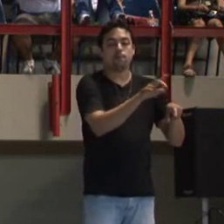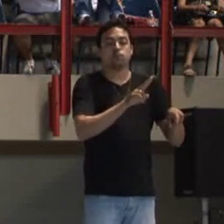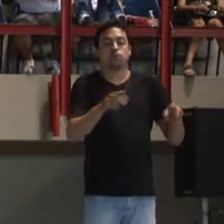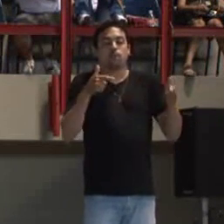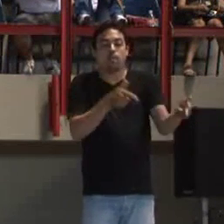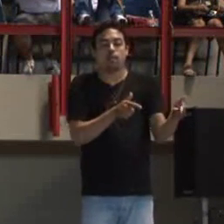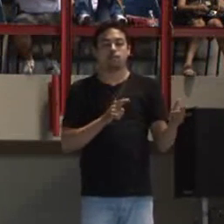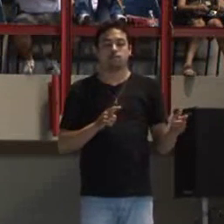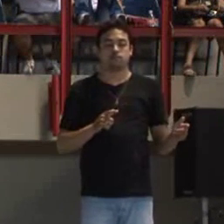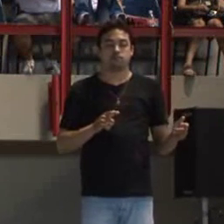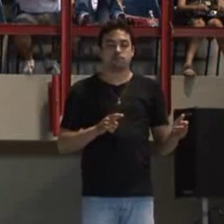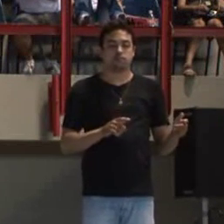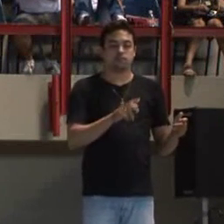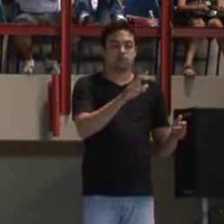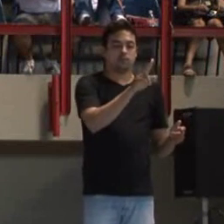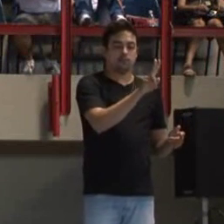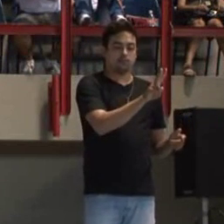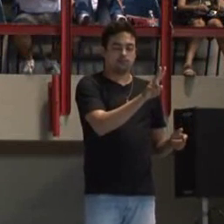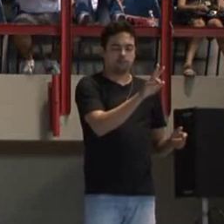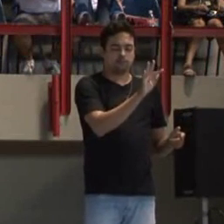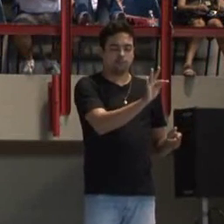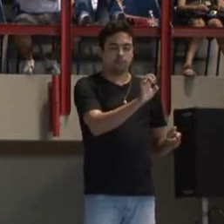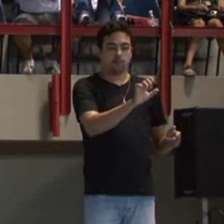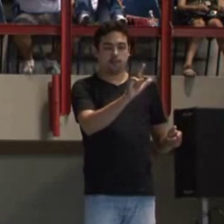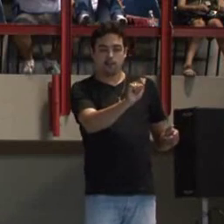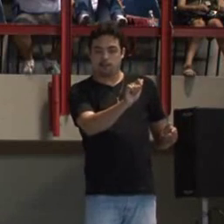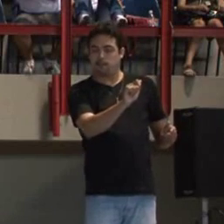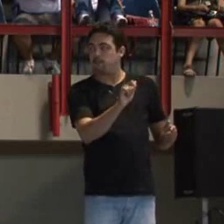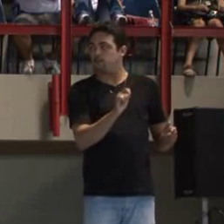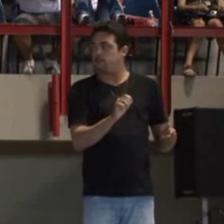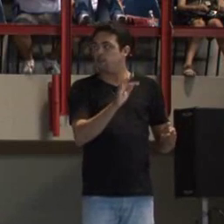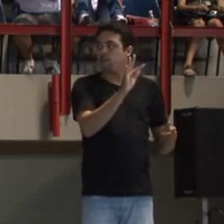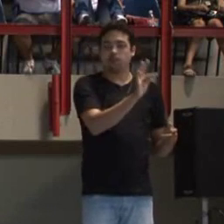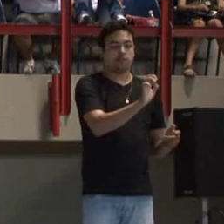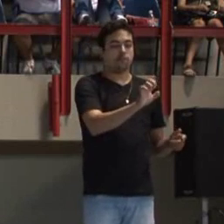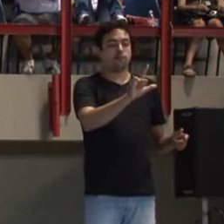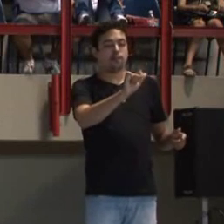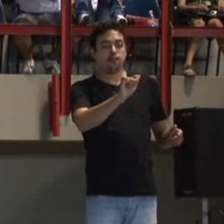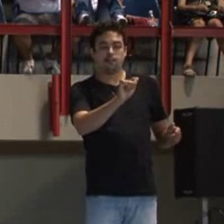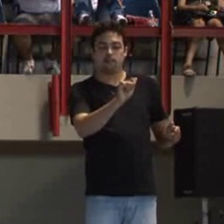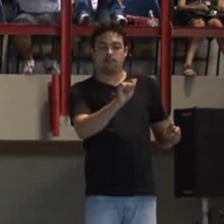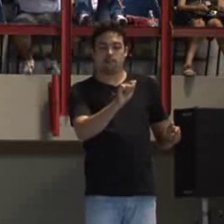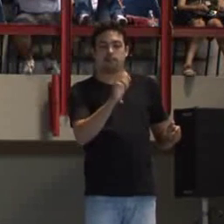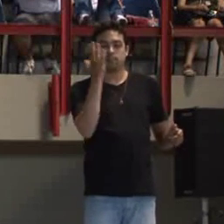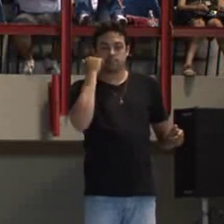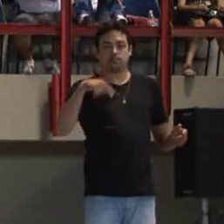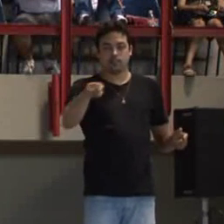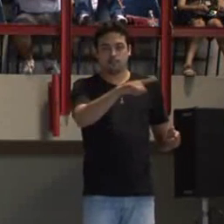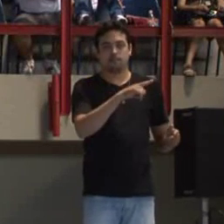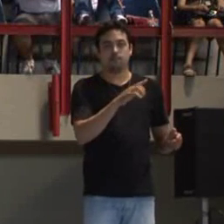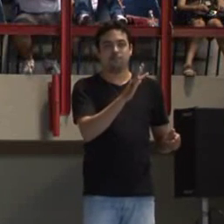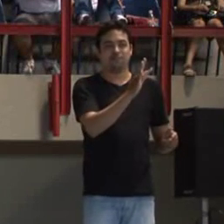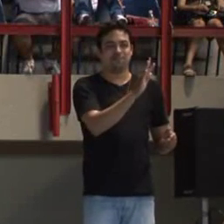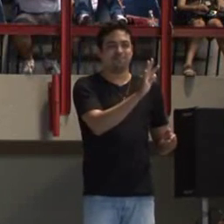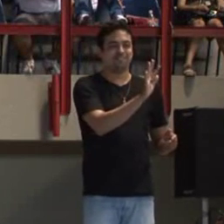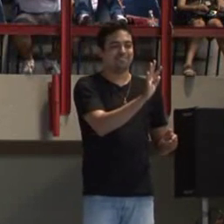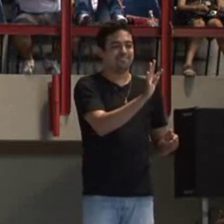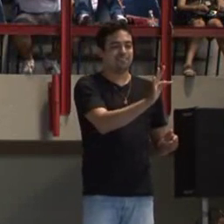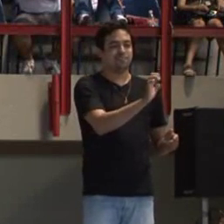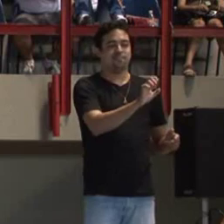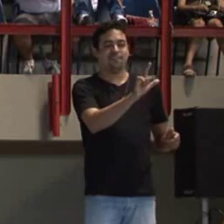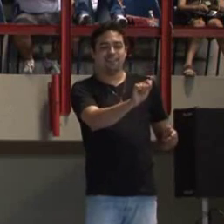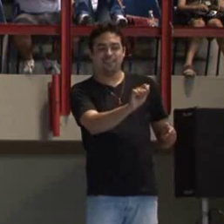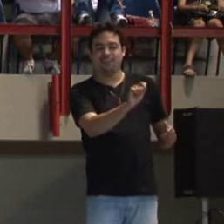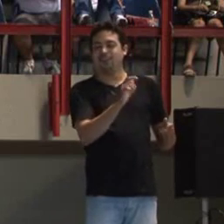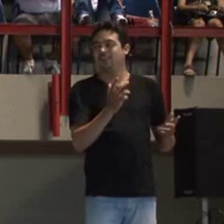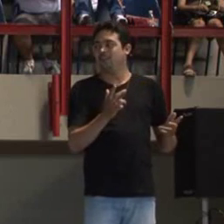sabe de quê? Felá. O que quer dizer felá? Você sabe o que quer dizer felá. Felá